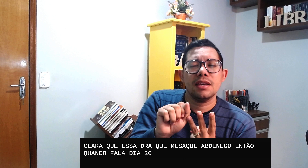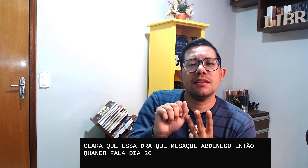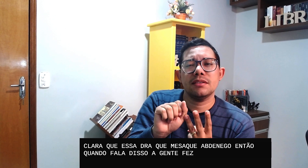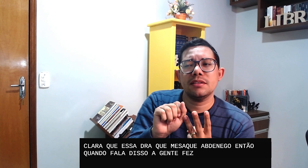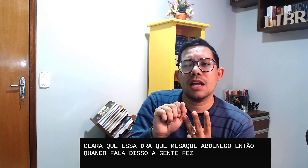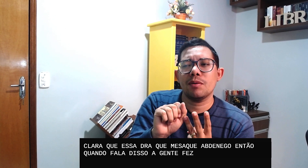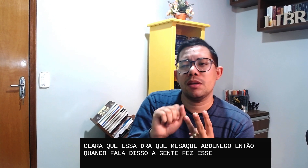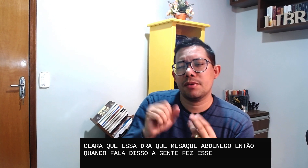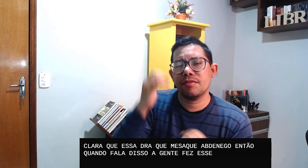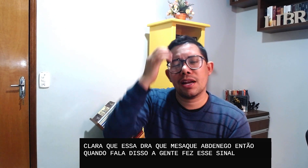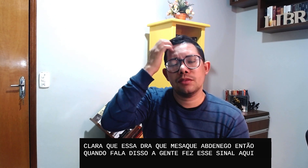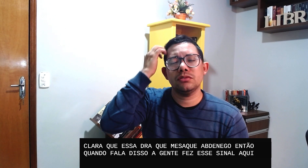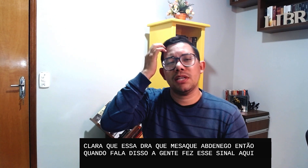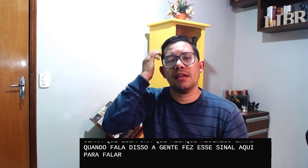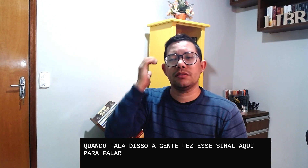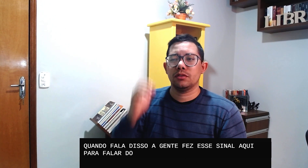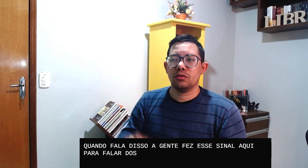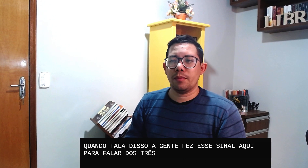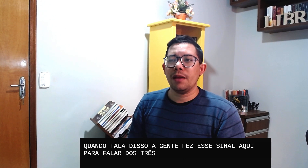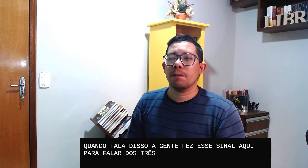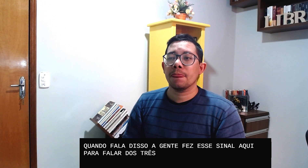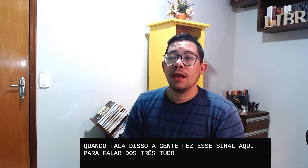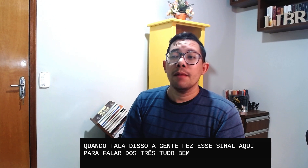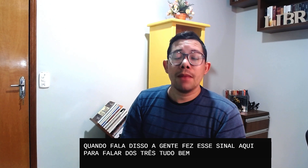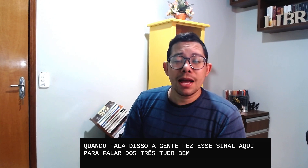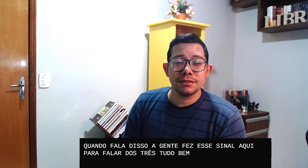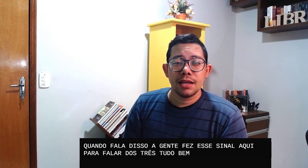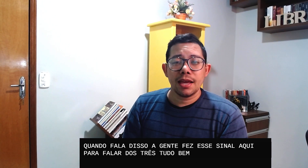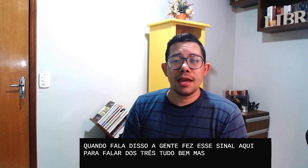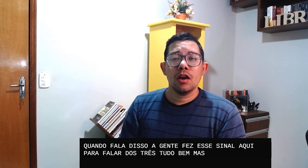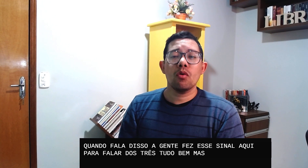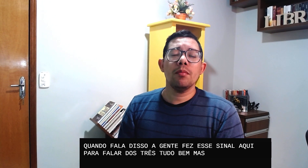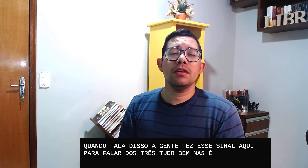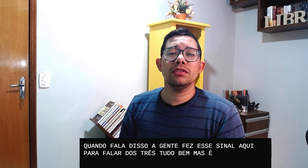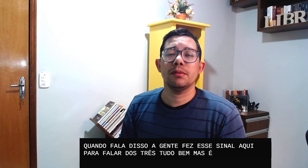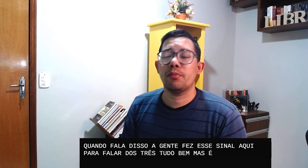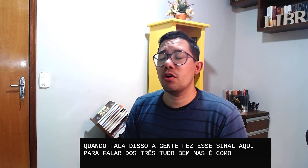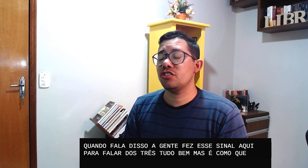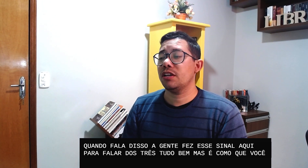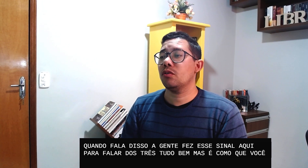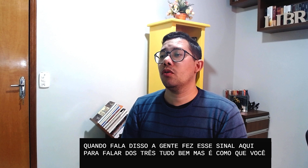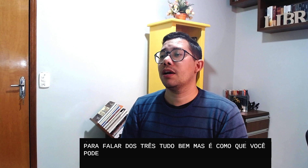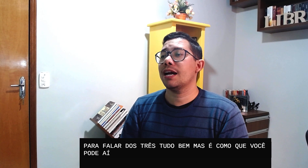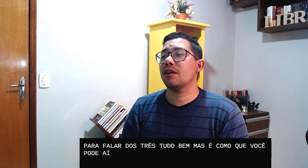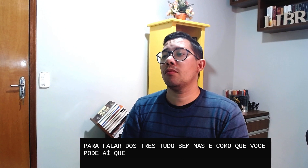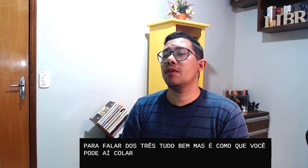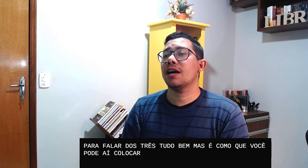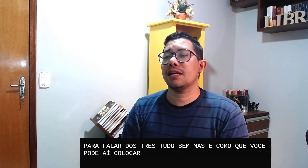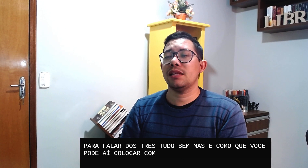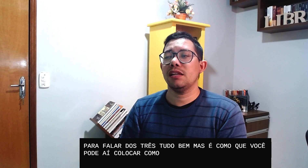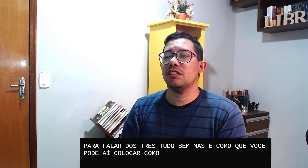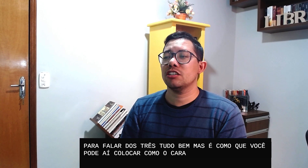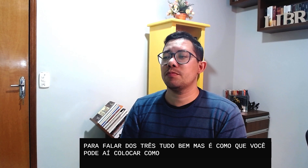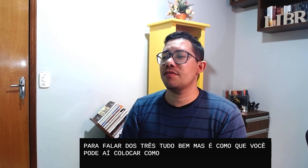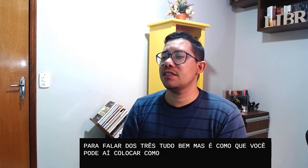esse sinal aqui para falar dos três, tudo bem? Mas como que você pode aí colocar como características para